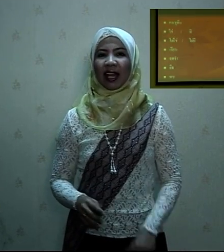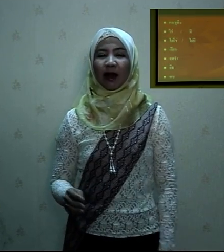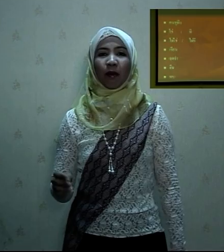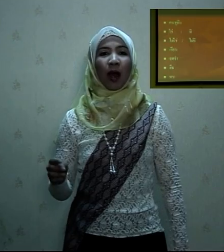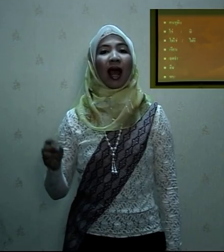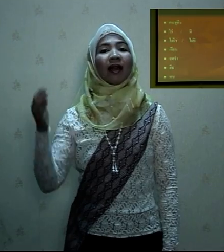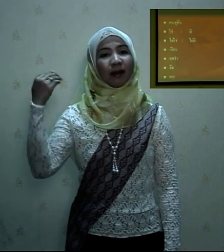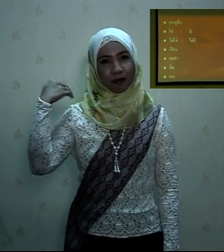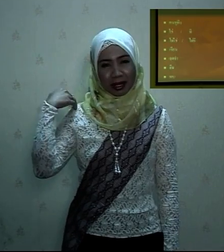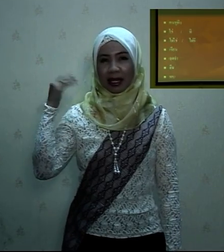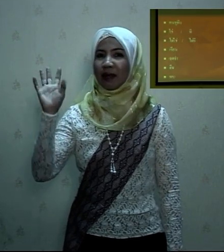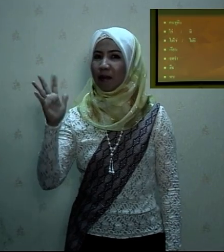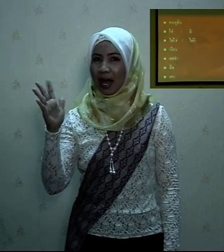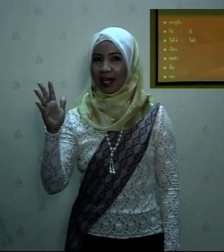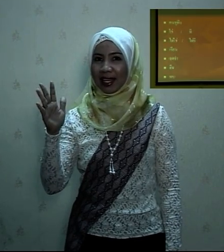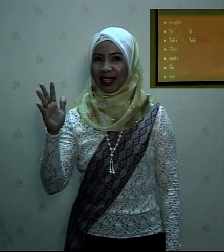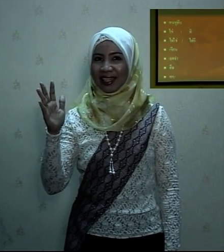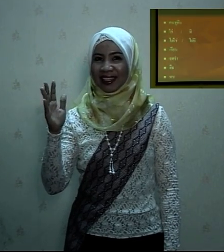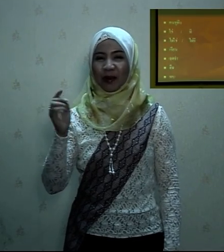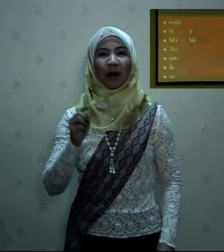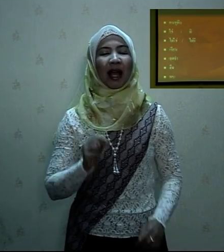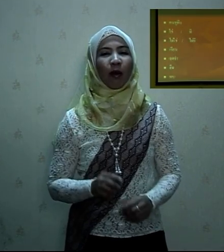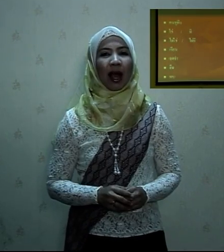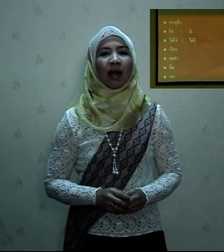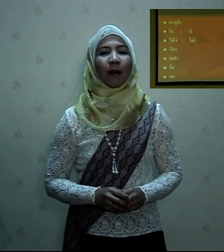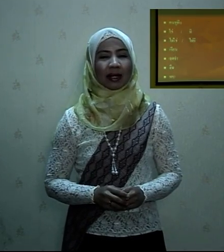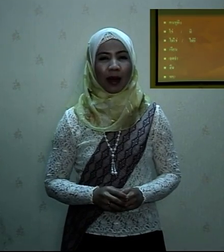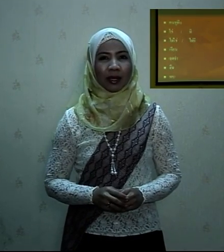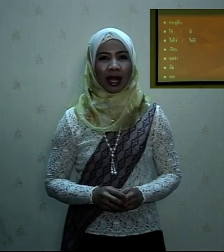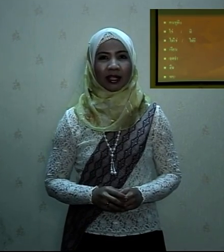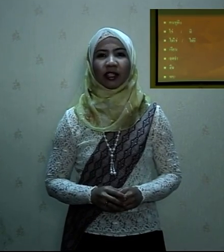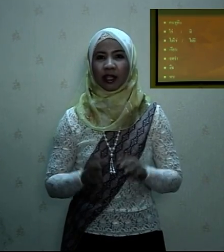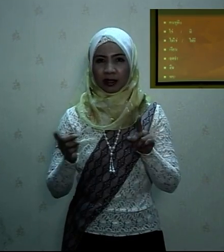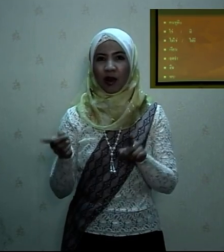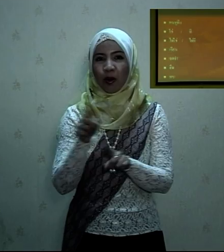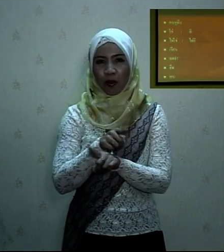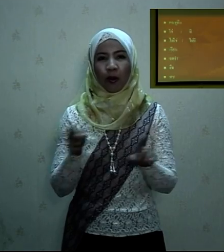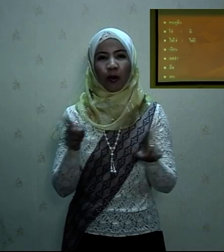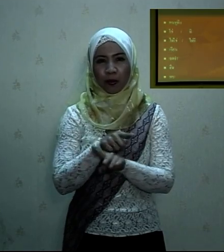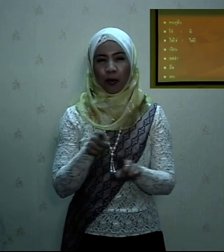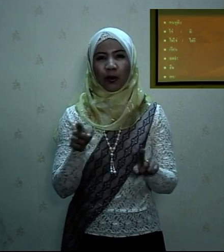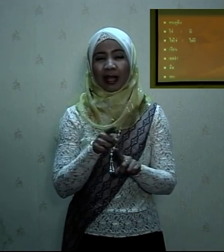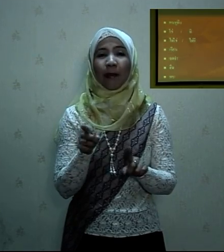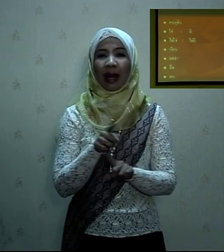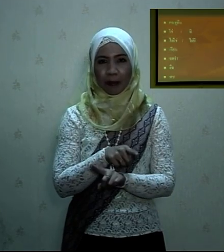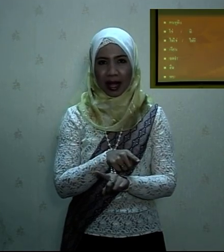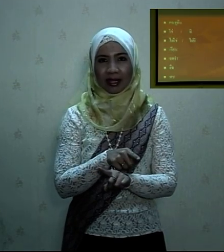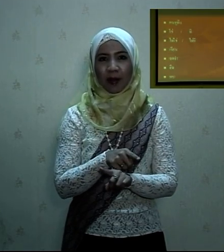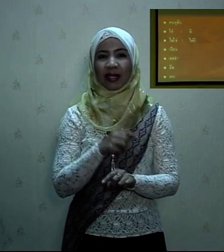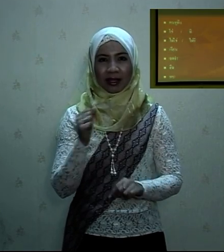คำว่ามีไม่จำได้ไหมคะว่าภาษามือนั้นจะต้องพูดทำกลับกันกับเสียงที่เรา